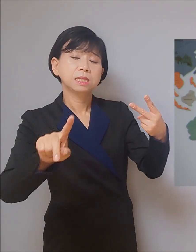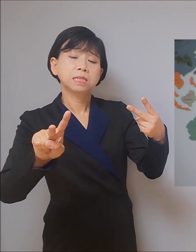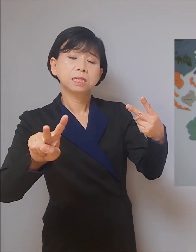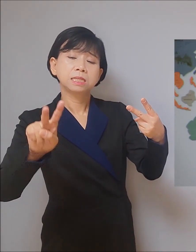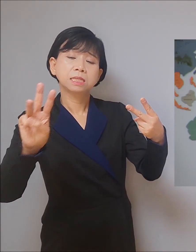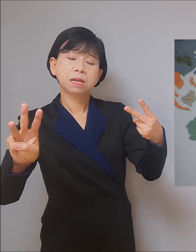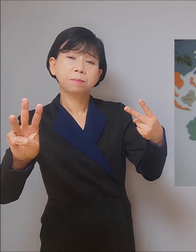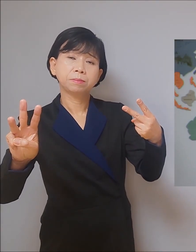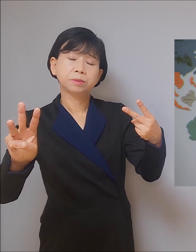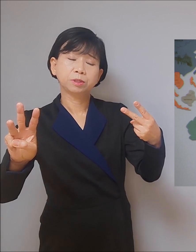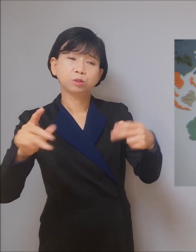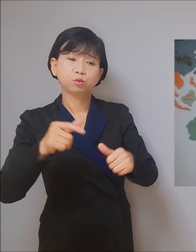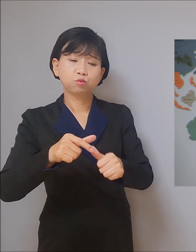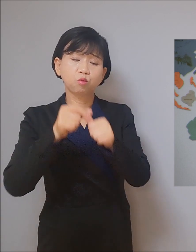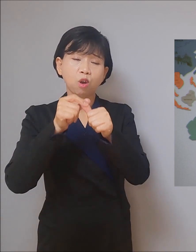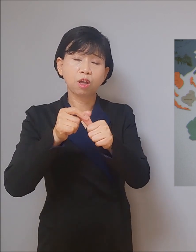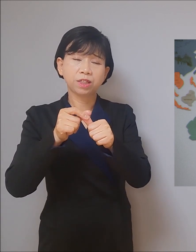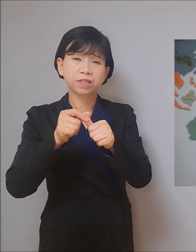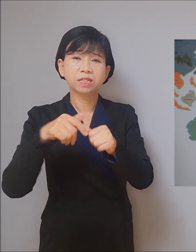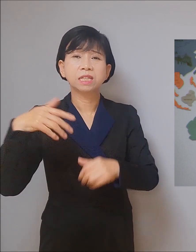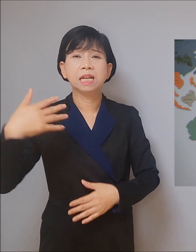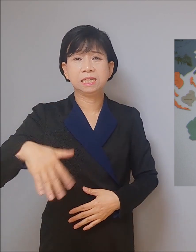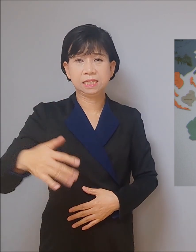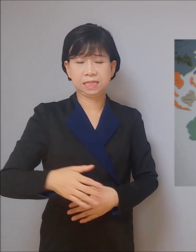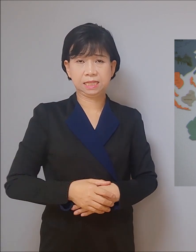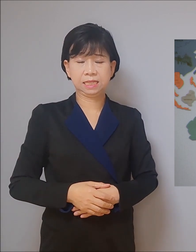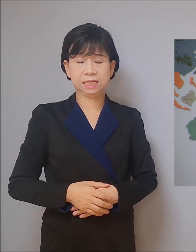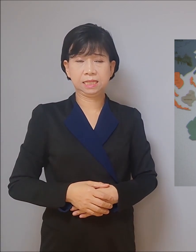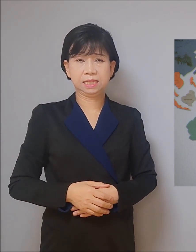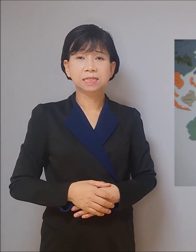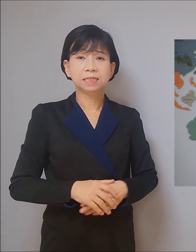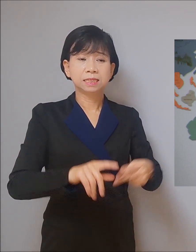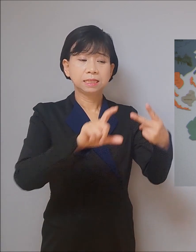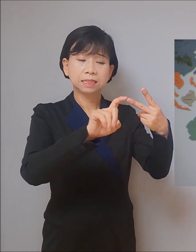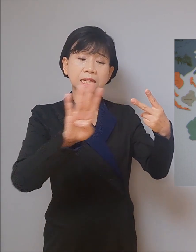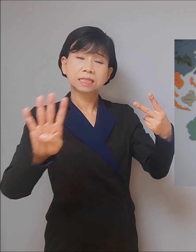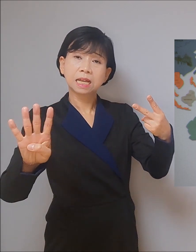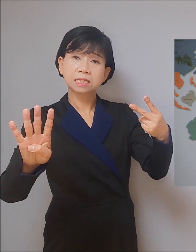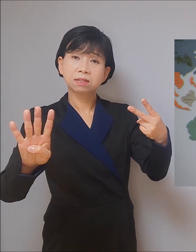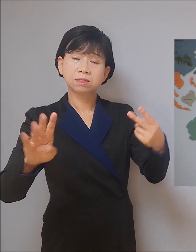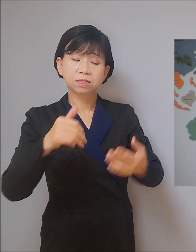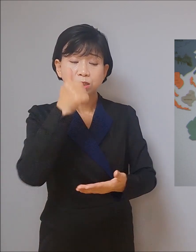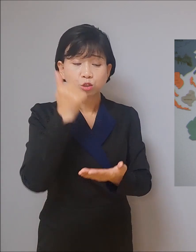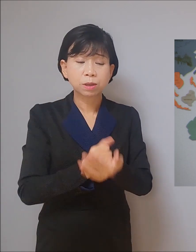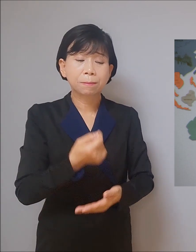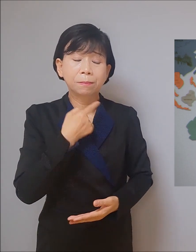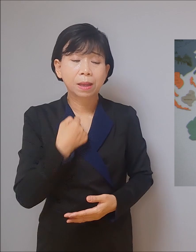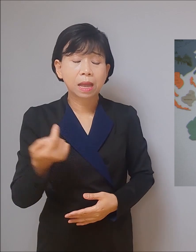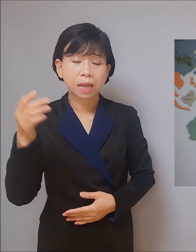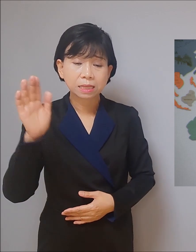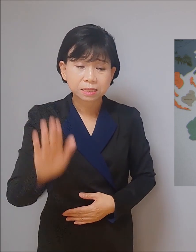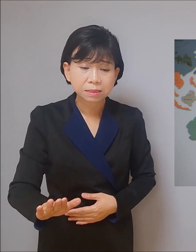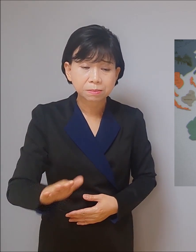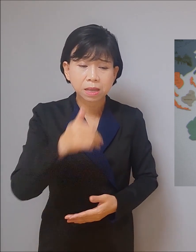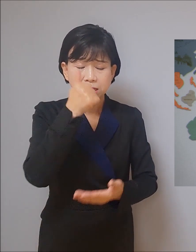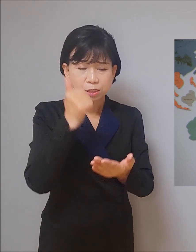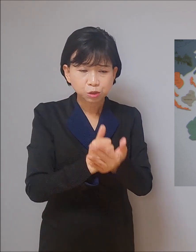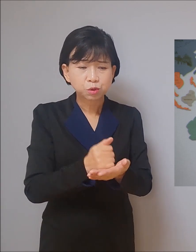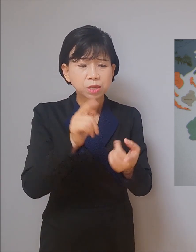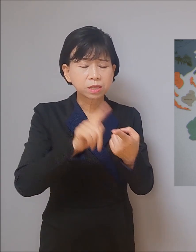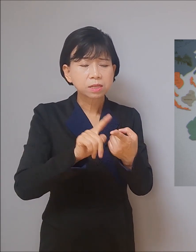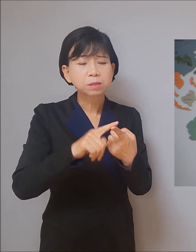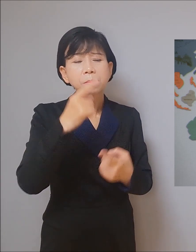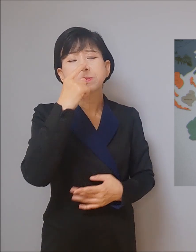우리의 상태라면, 방금 읽었던 여기 4절 말씀은요, 죄를 짓지만 이제 죄에 민감해진다는